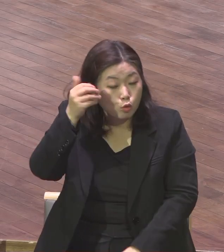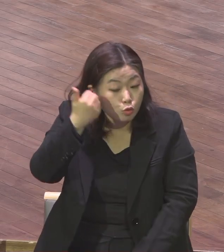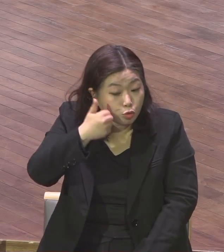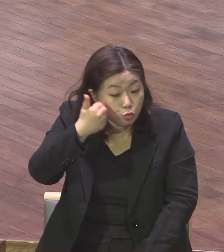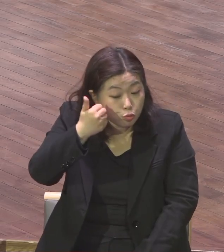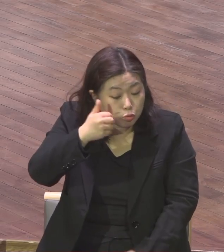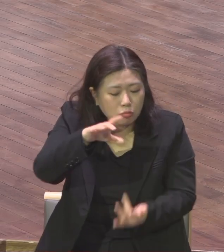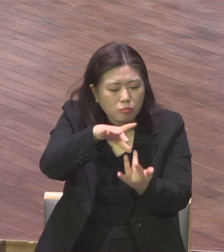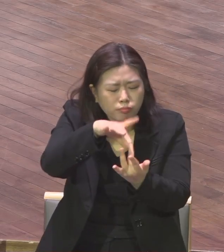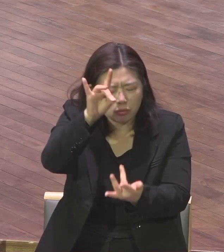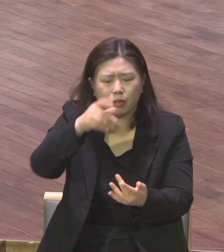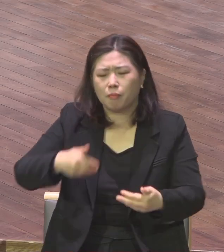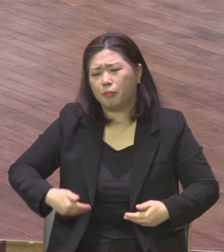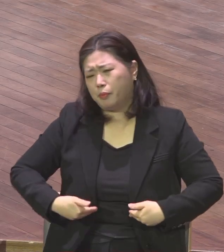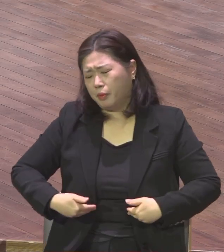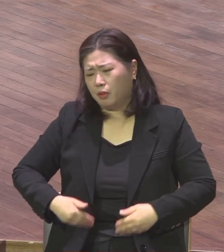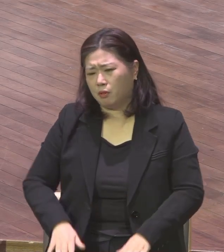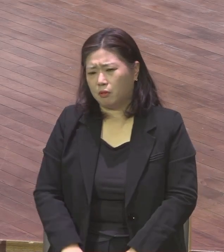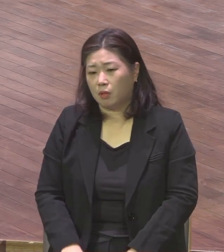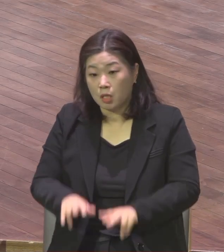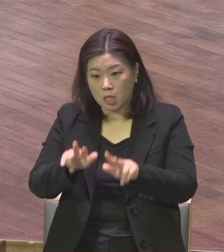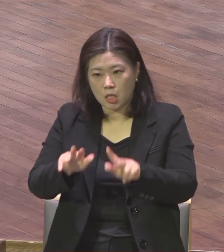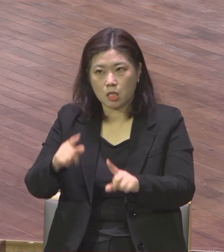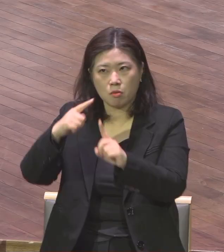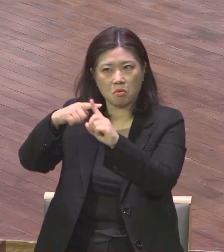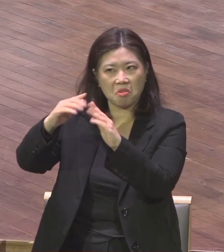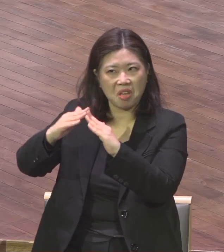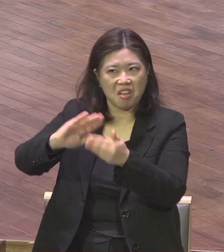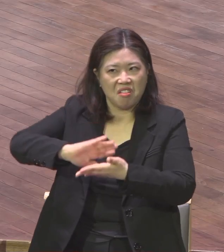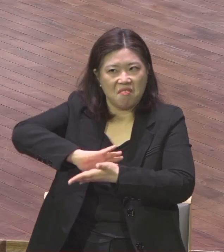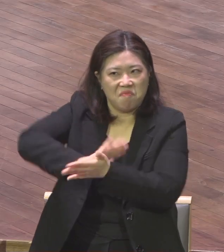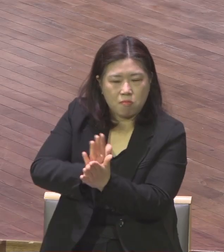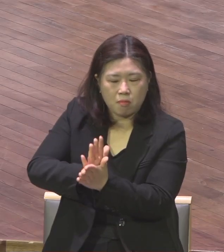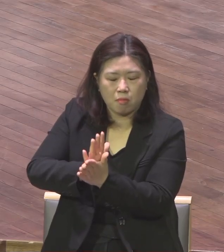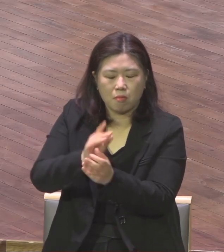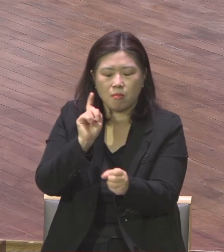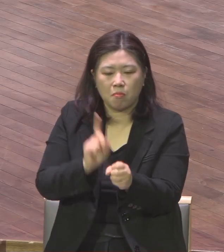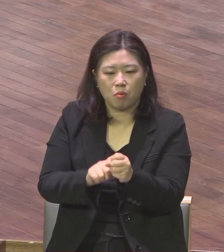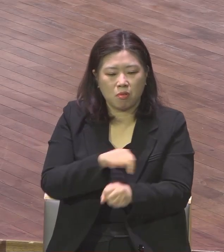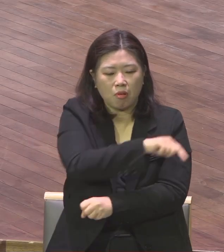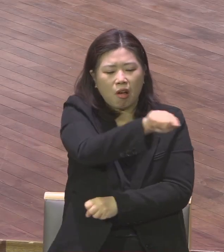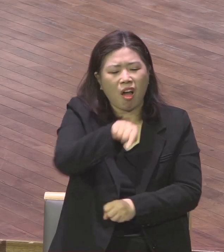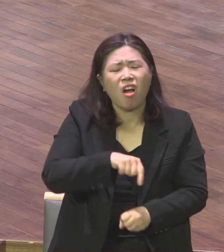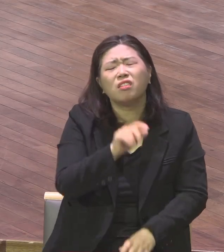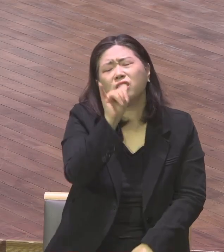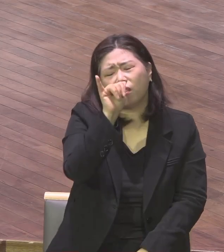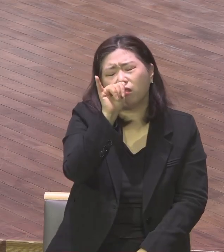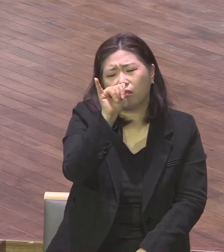교회를 없애려 그래요. 문재인 때 엄청 많이 없어졌어요.